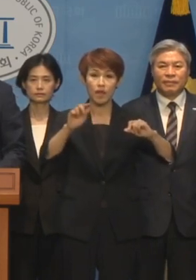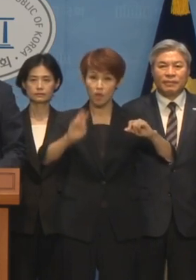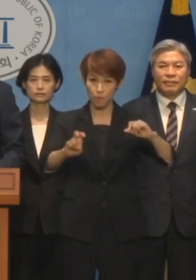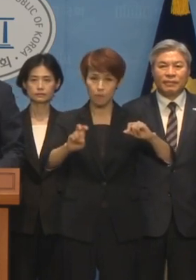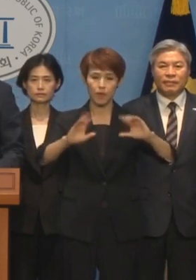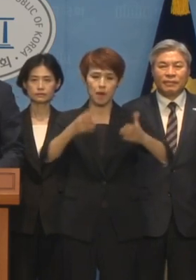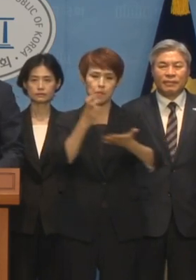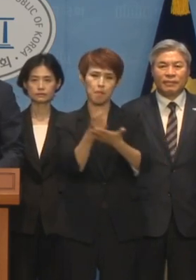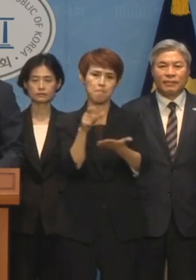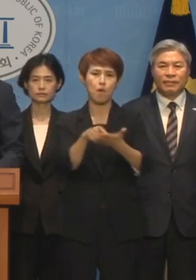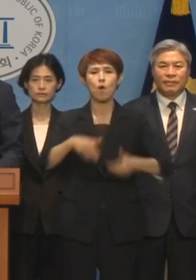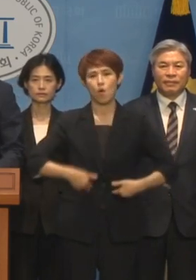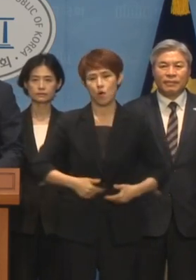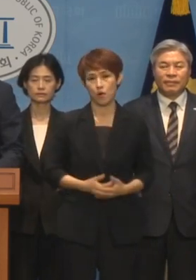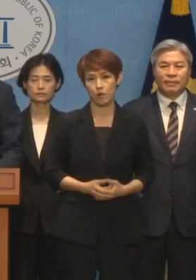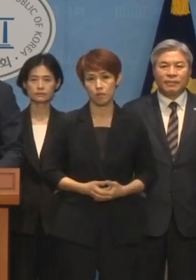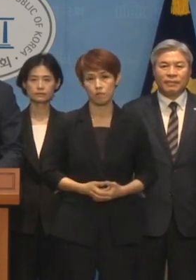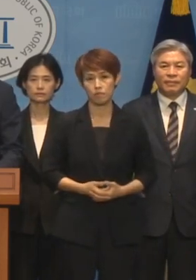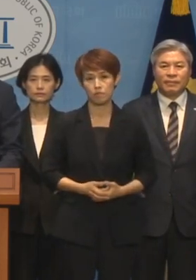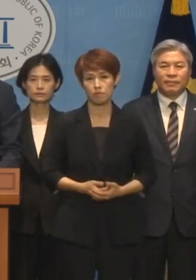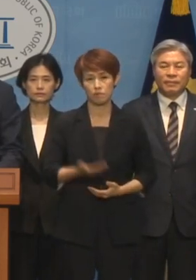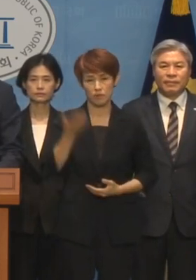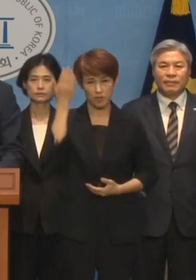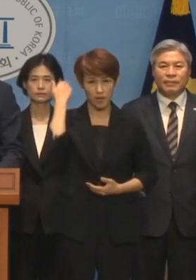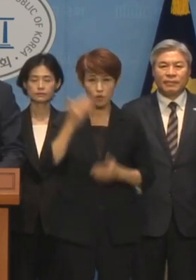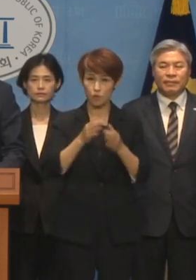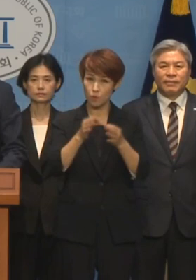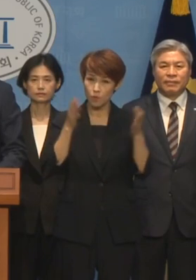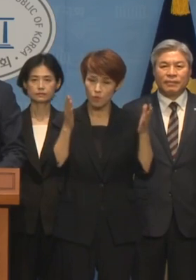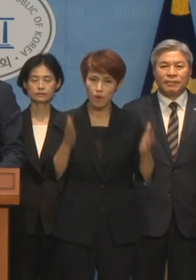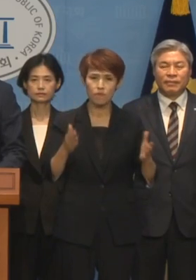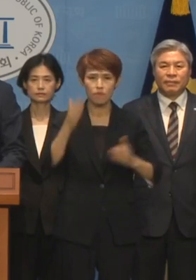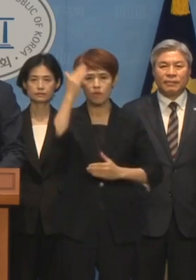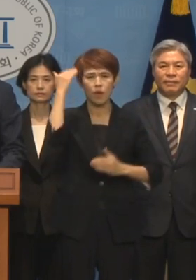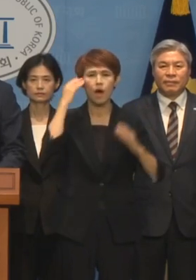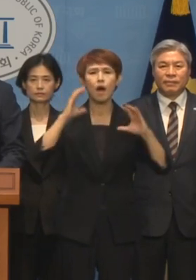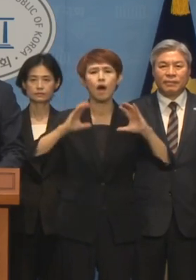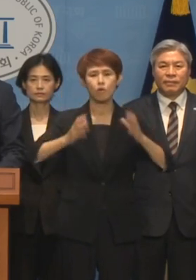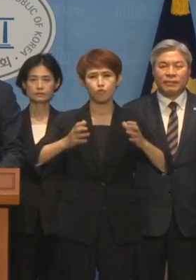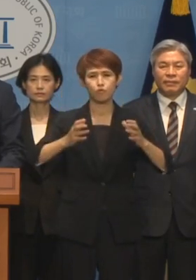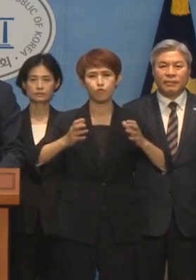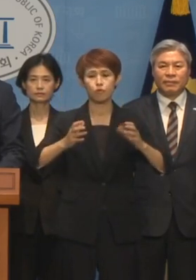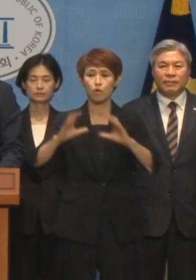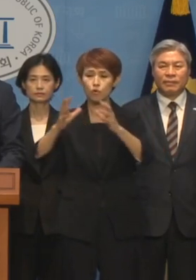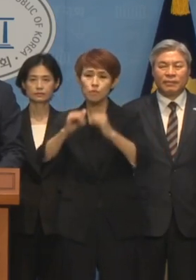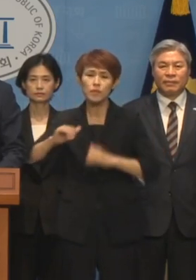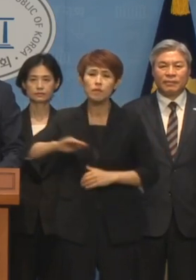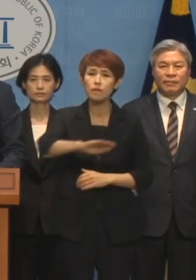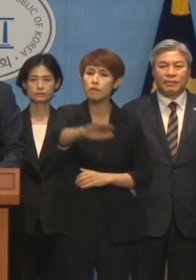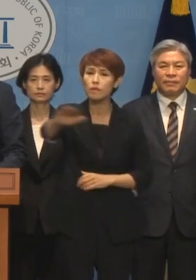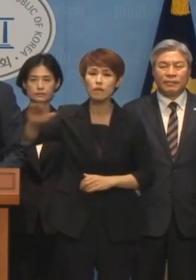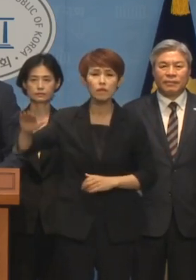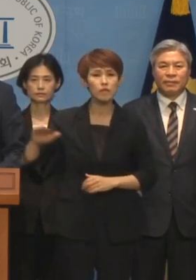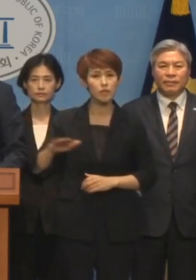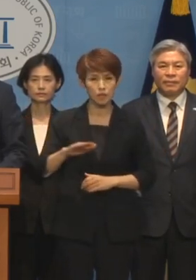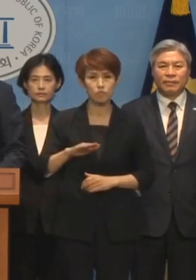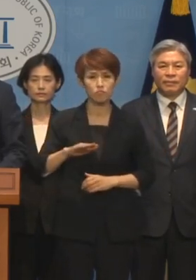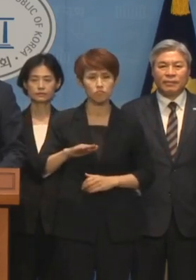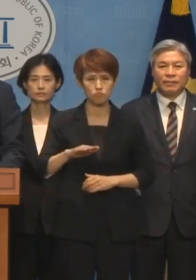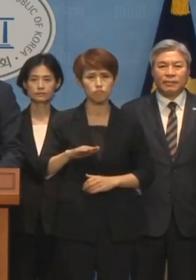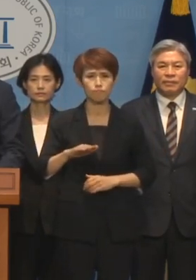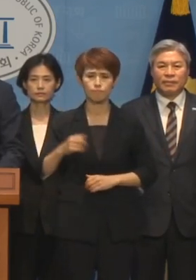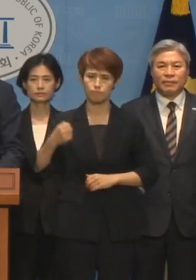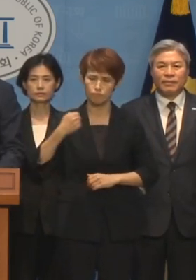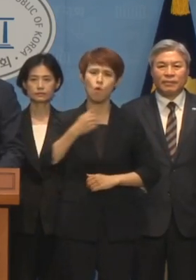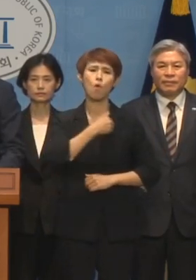있습니다. 지난 한 세대 동안 대한민국과 대한국민의 역량은 넉넉히